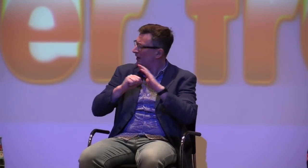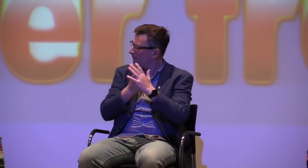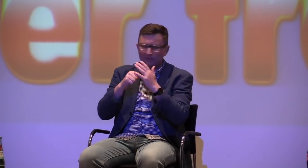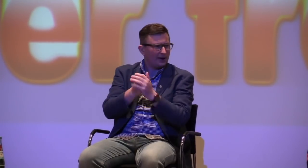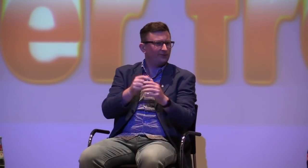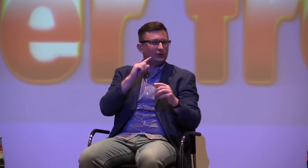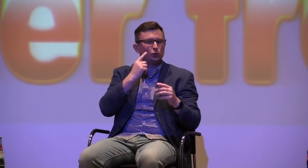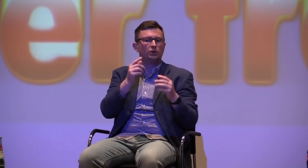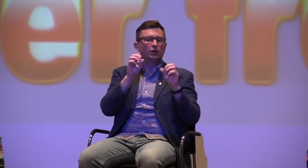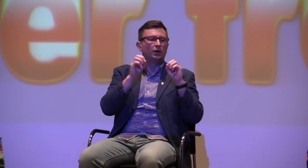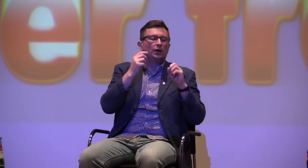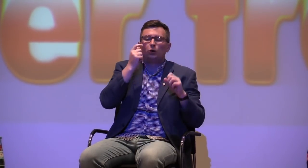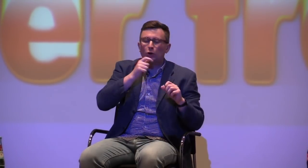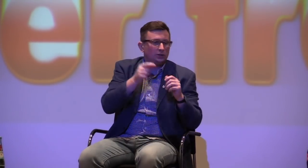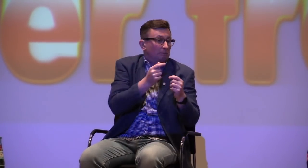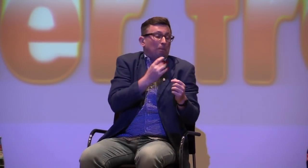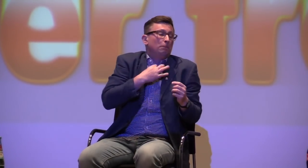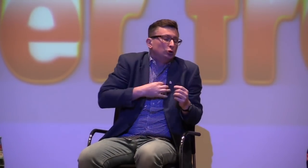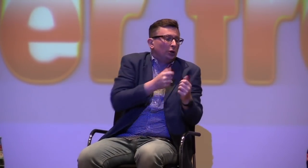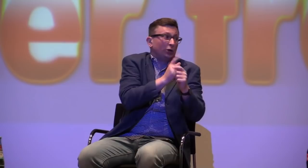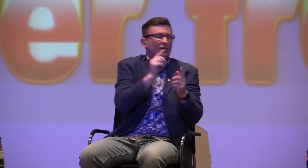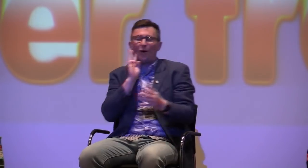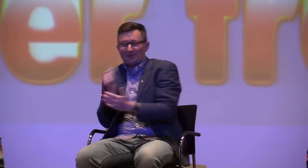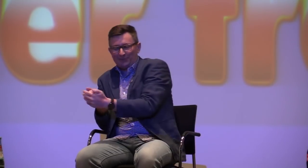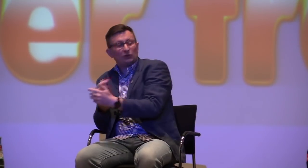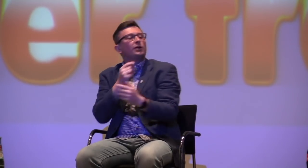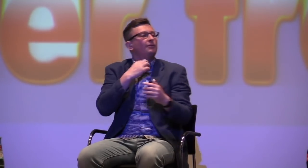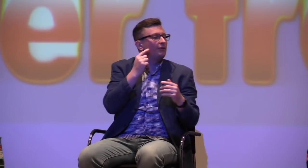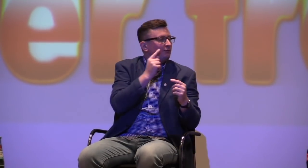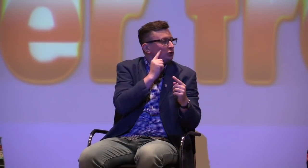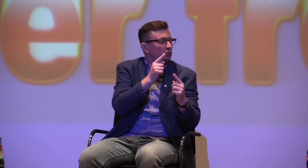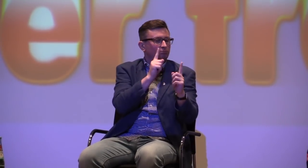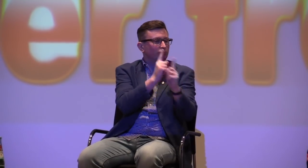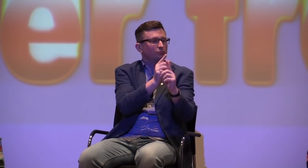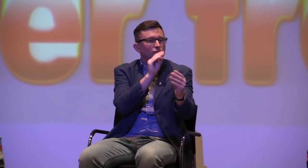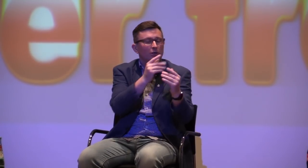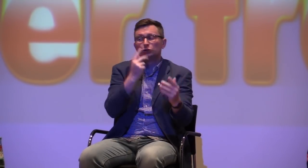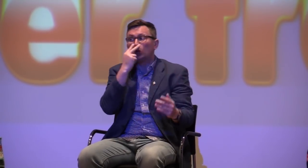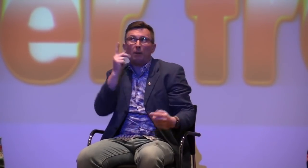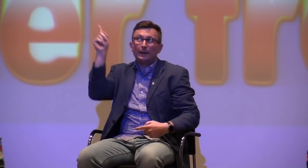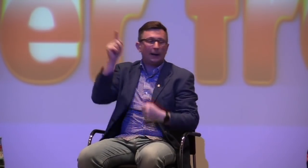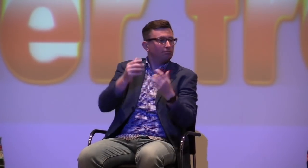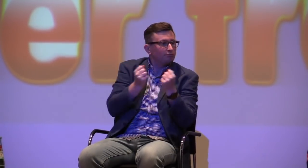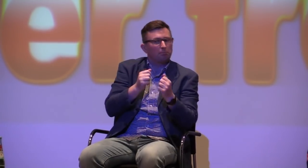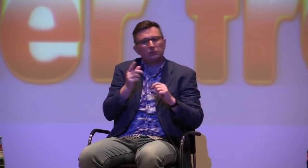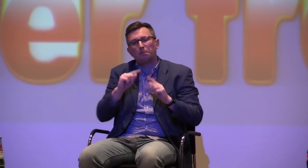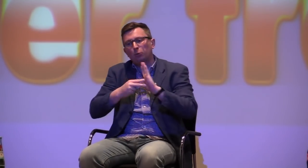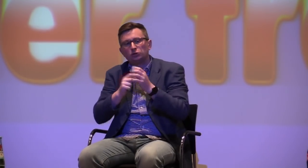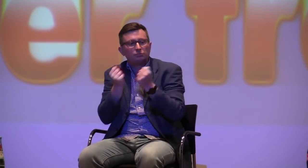Und ich glaube, dass auch jung und alt einfach kämpfen müssen. Natürlich ist